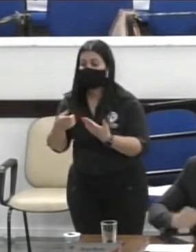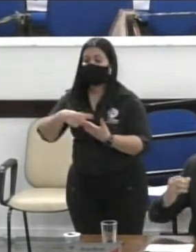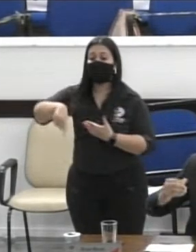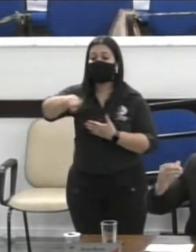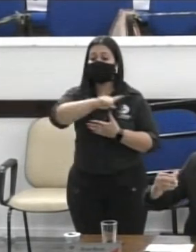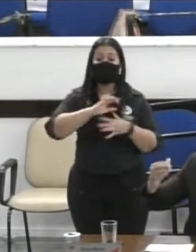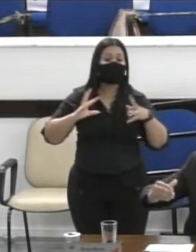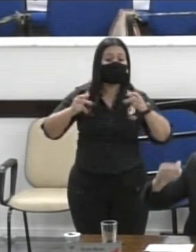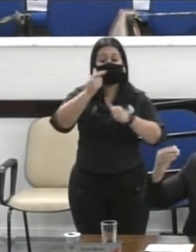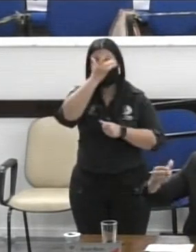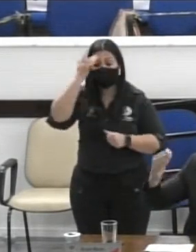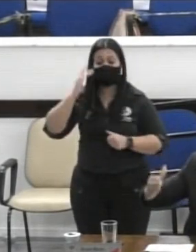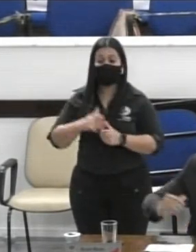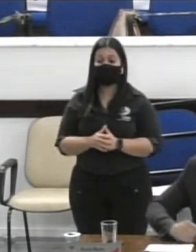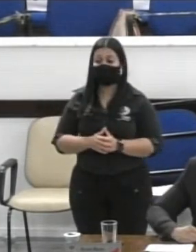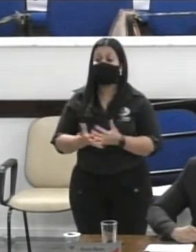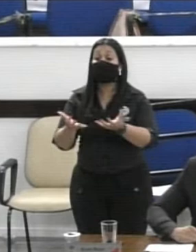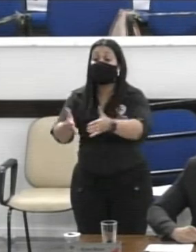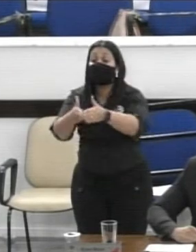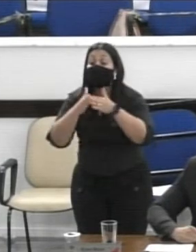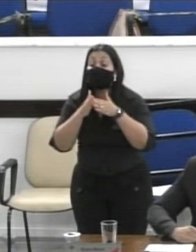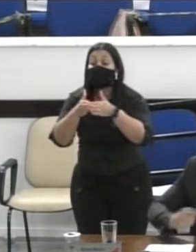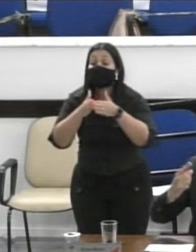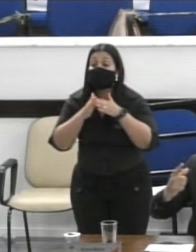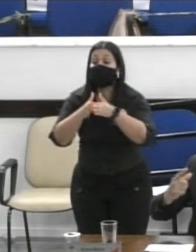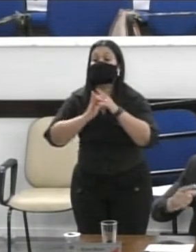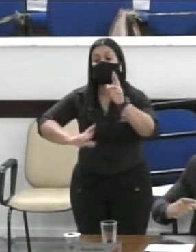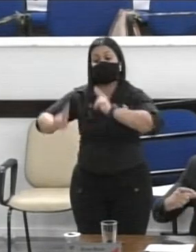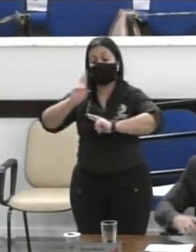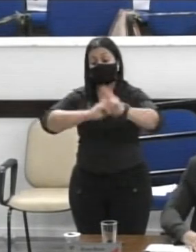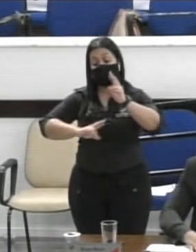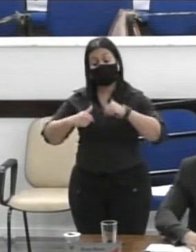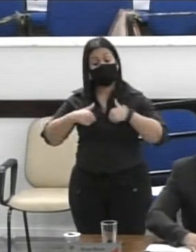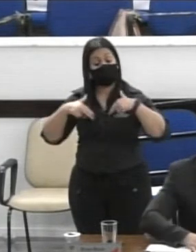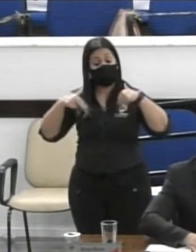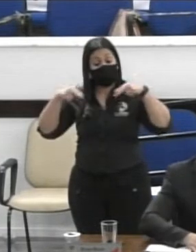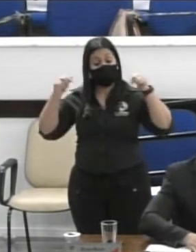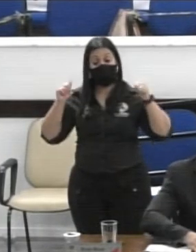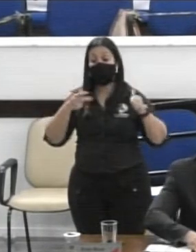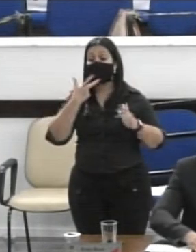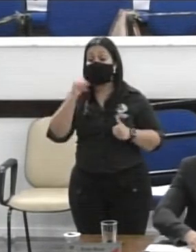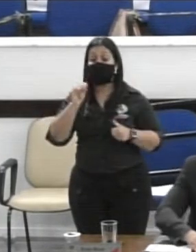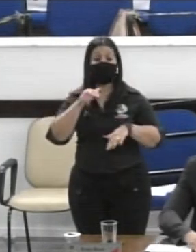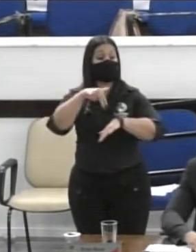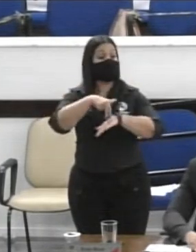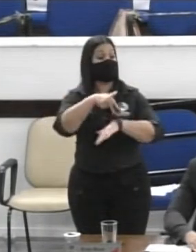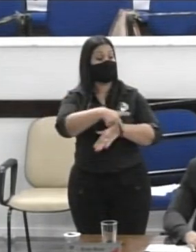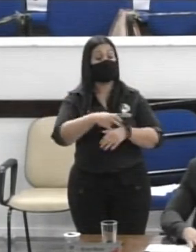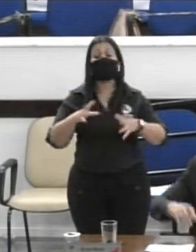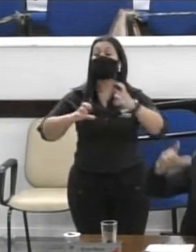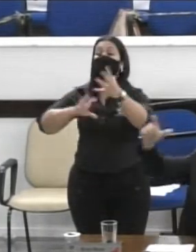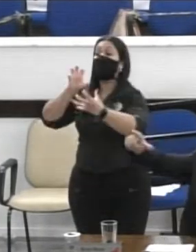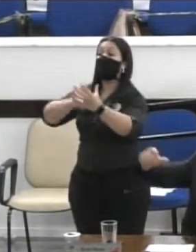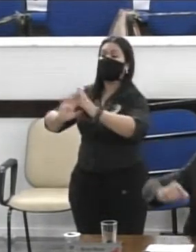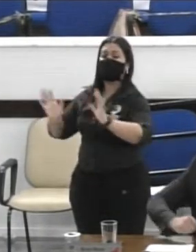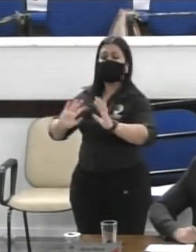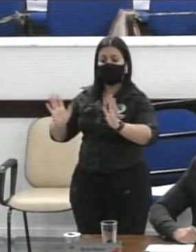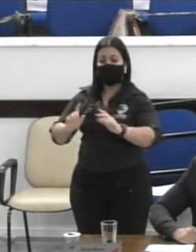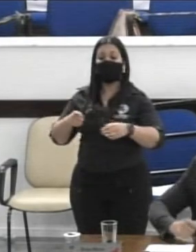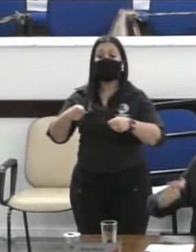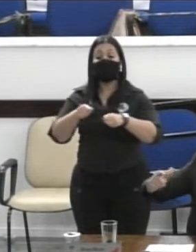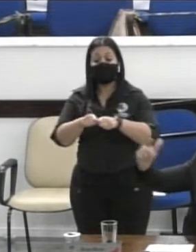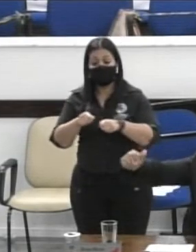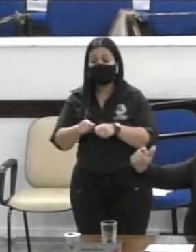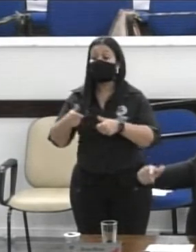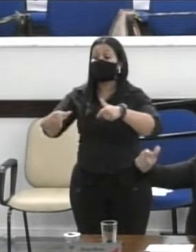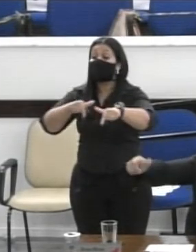mundo implora por solução. Eu nunca quis que um pai meu viesse aqui e ficasse brigando. Ele tem mais o que fazer. Ele tem que